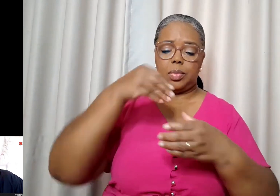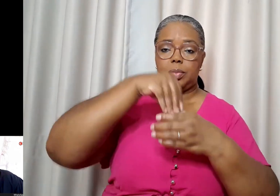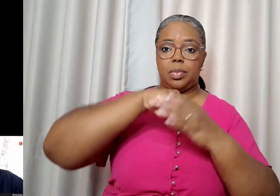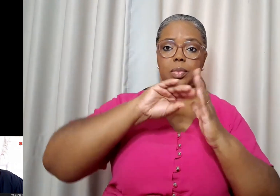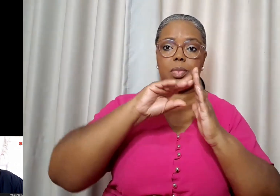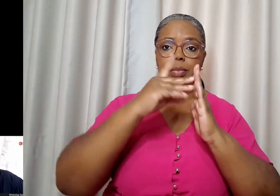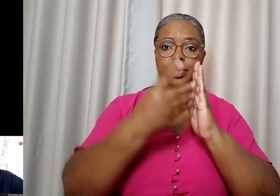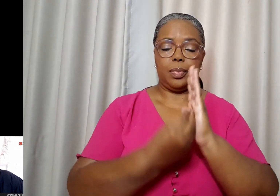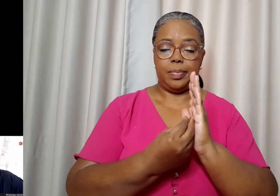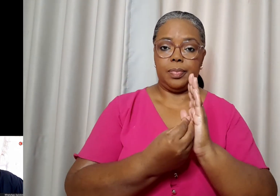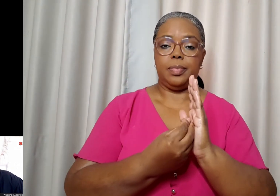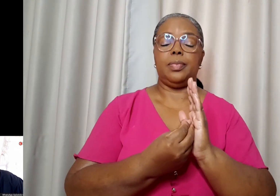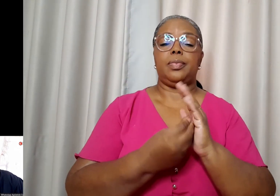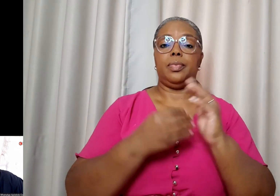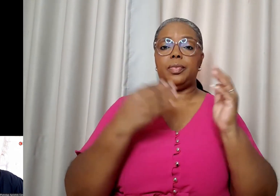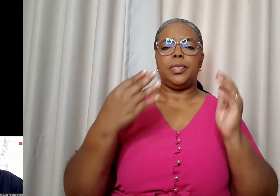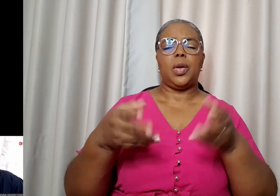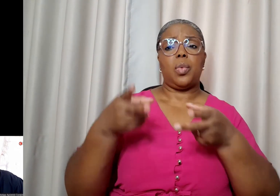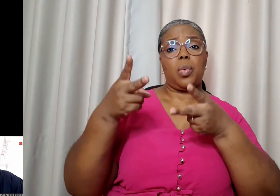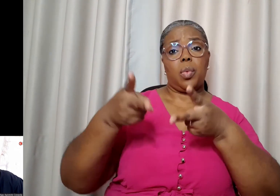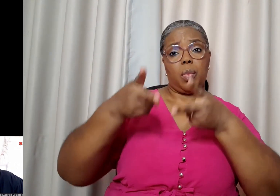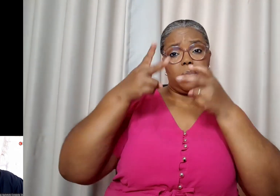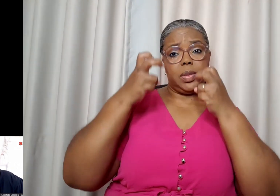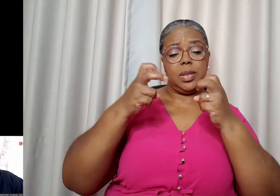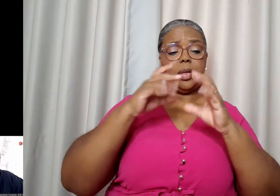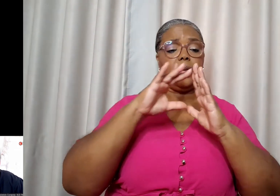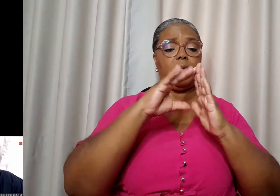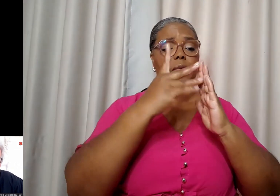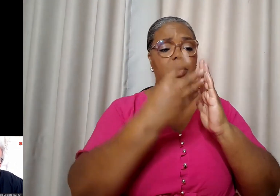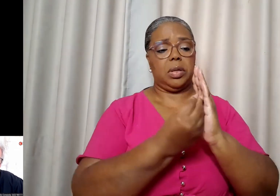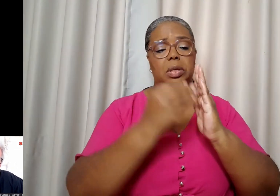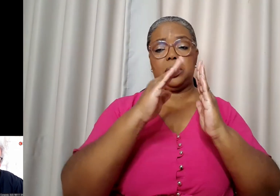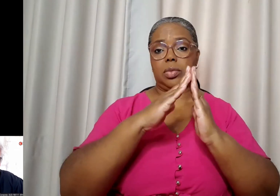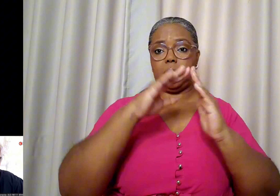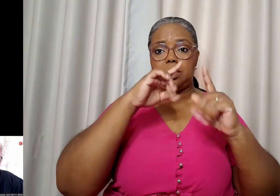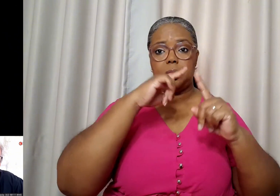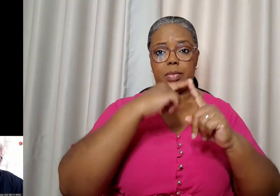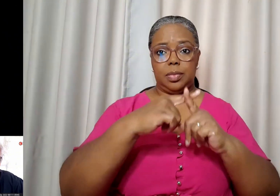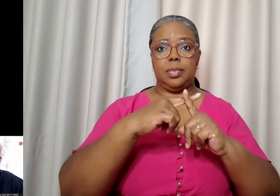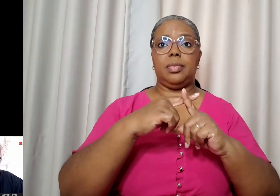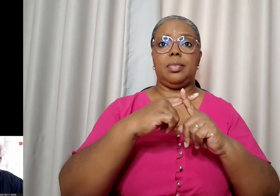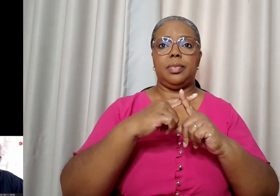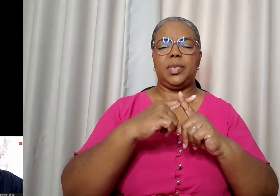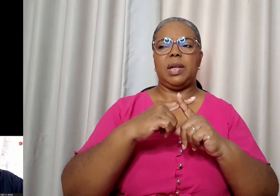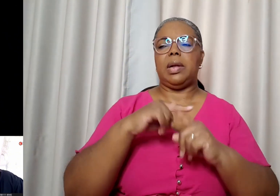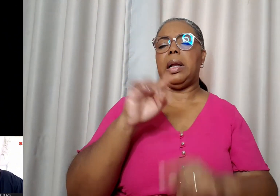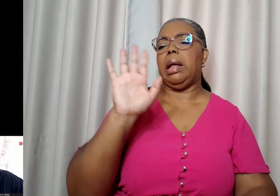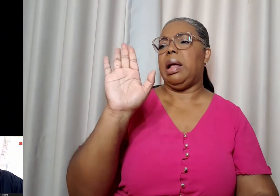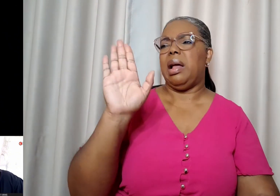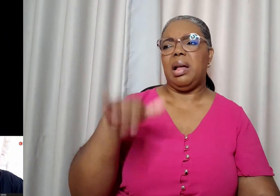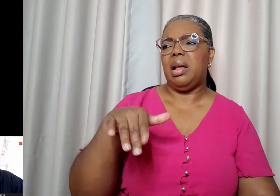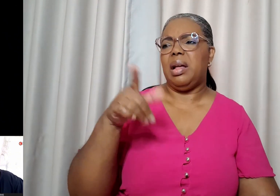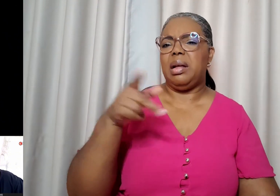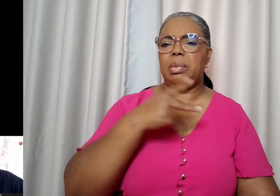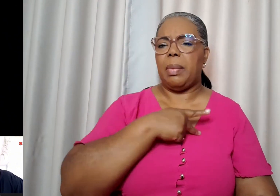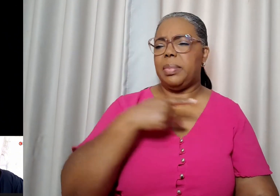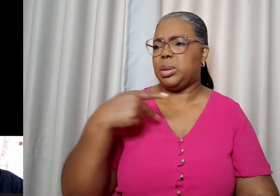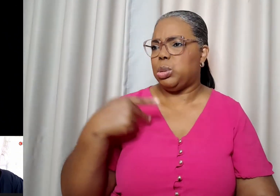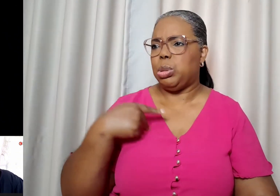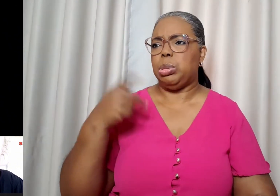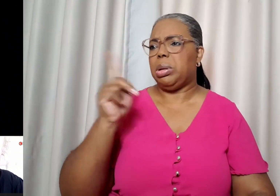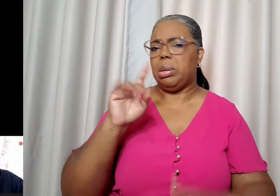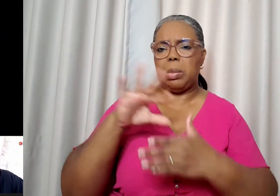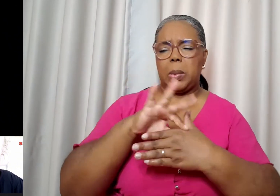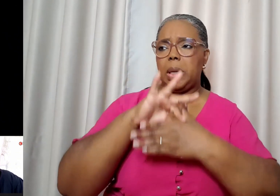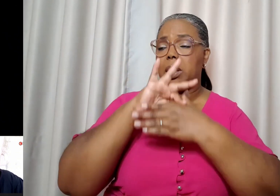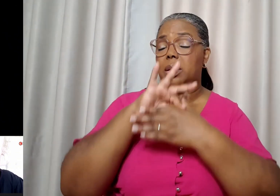Então, eu noto que a igreja trata como cidadão de segundo plano para alguém que desempenha